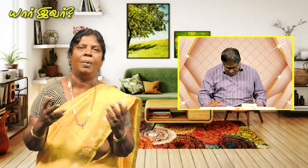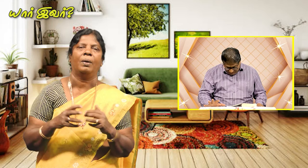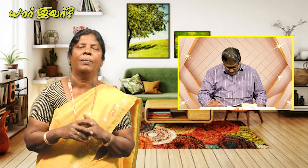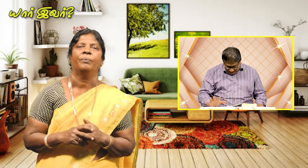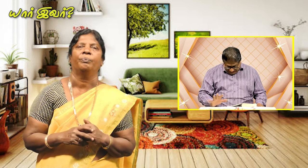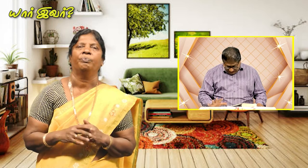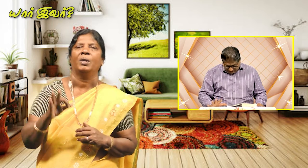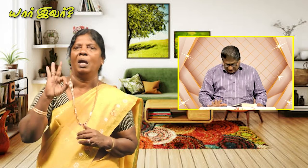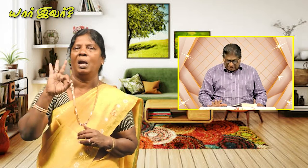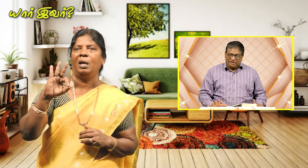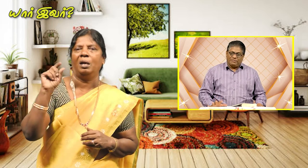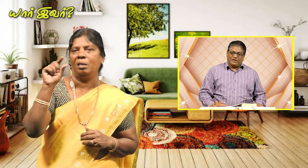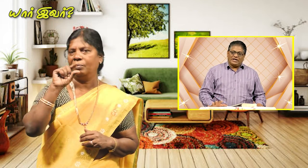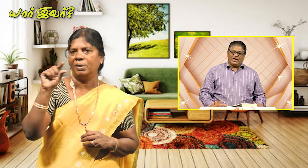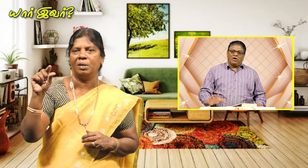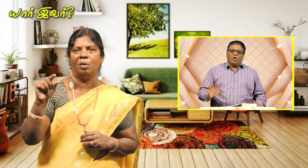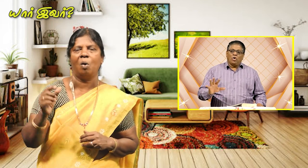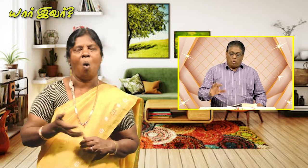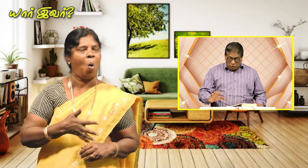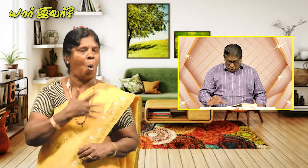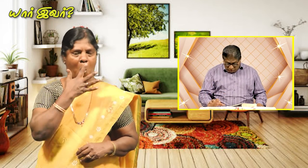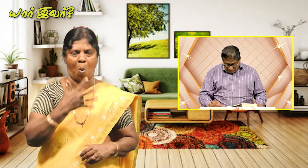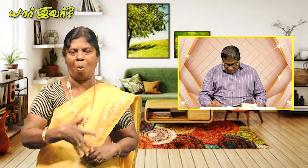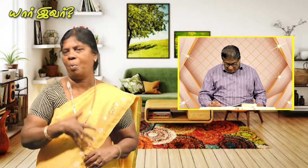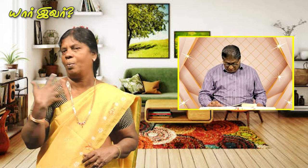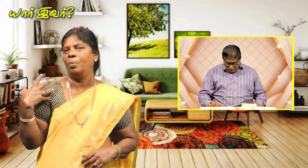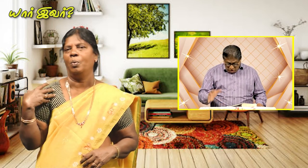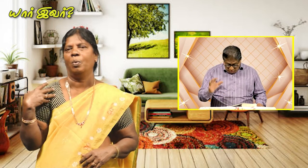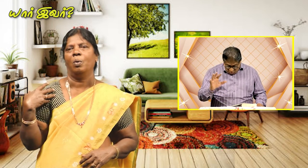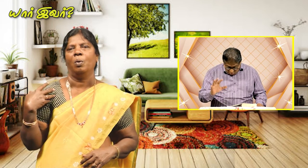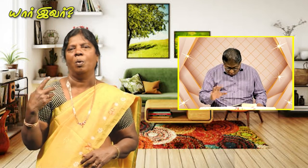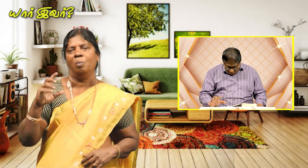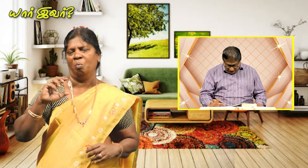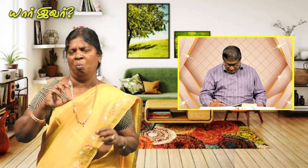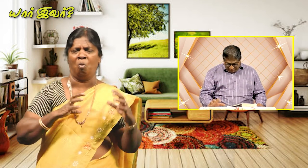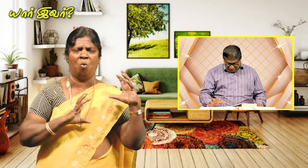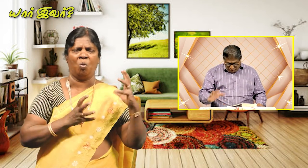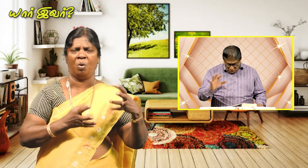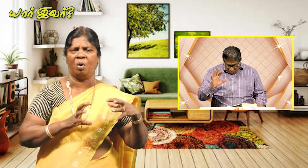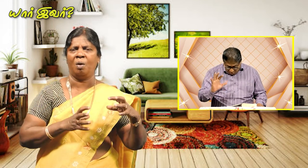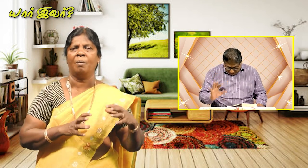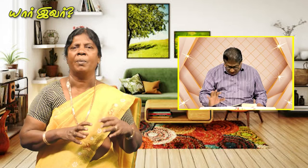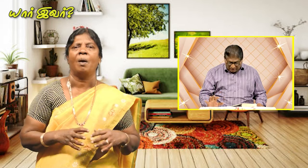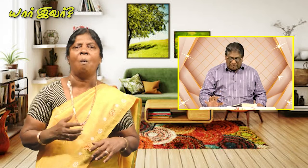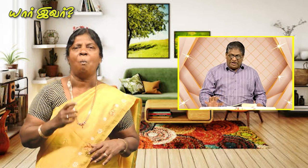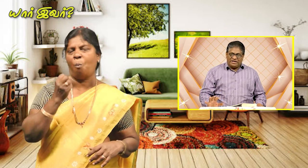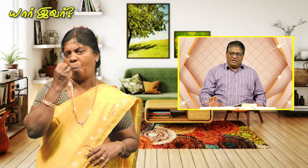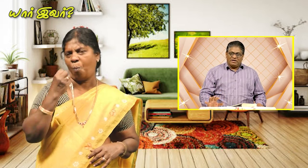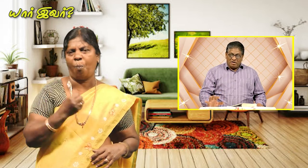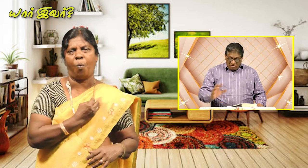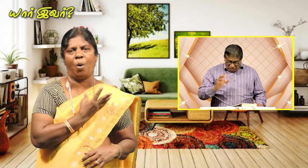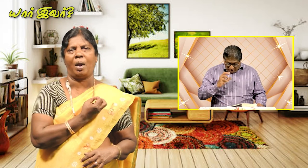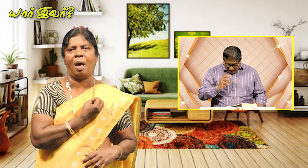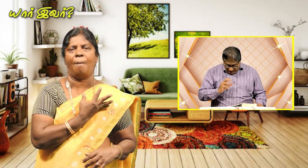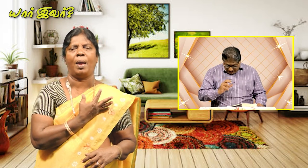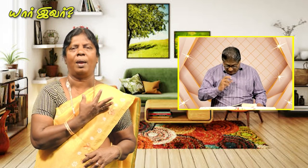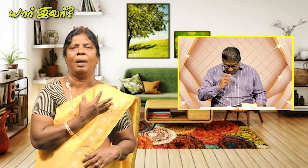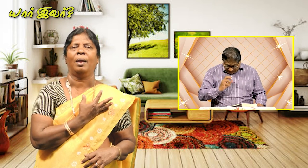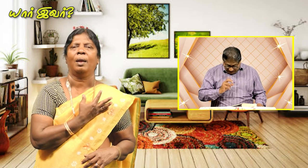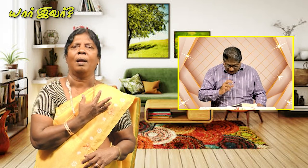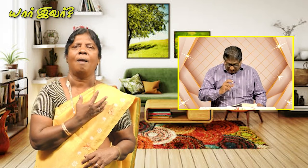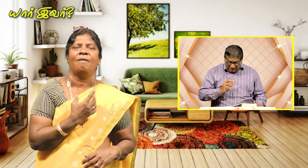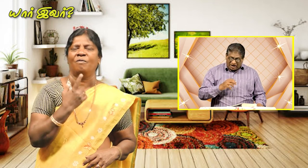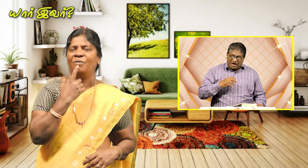கீழ்ப்படியாமை, 8வது வசனத்தில் பாருங்க, கோபம், மூர்க்கம், பொறாமை,